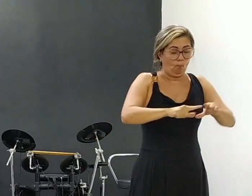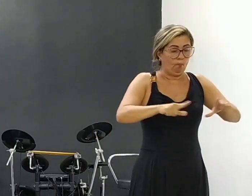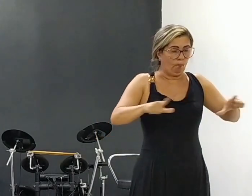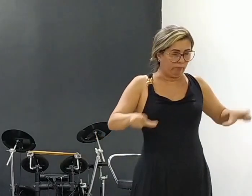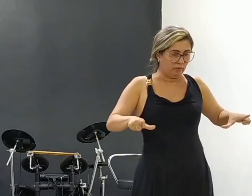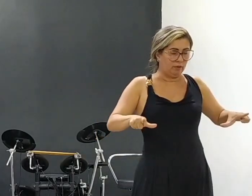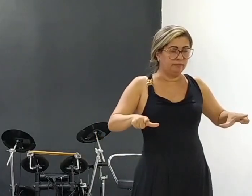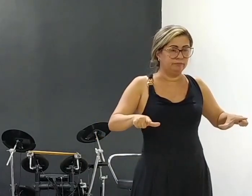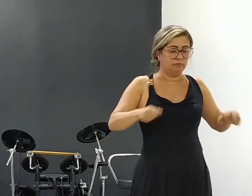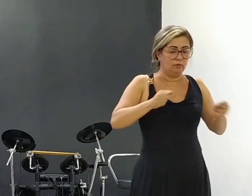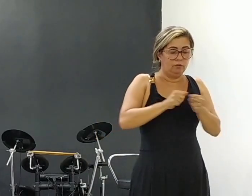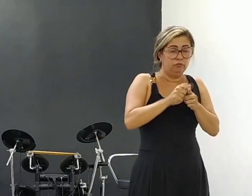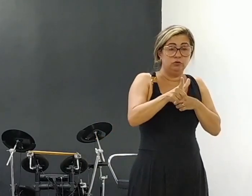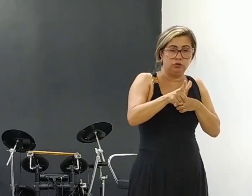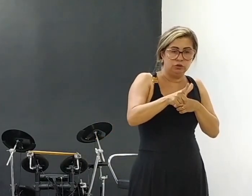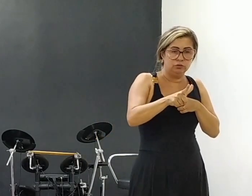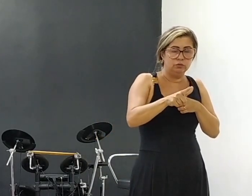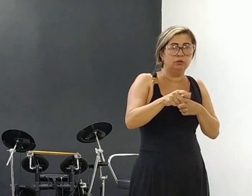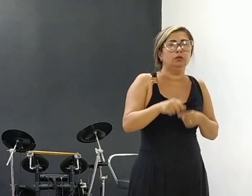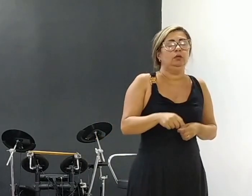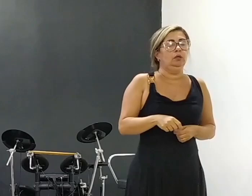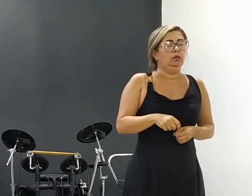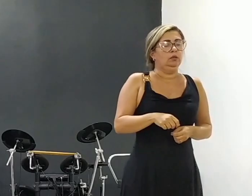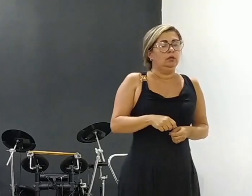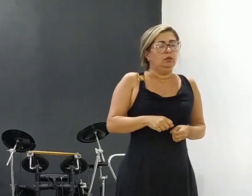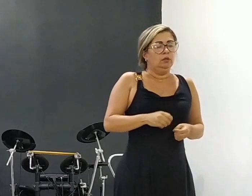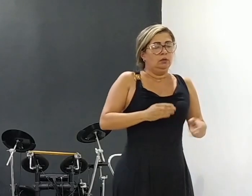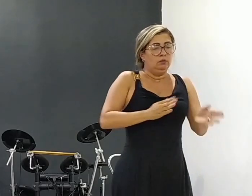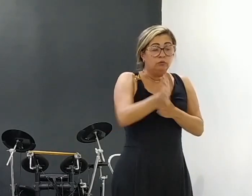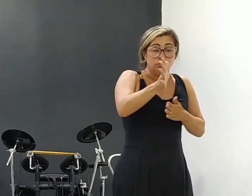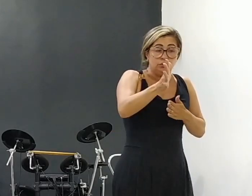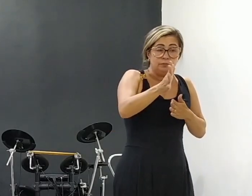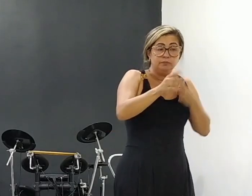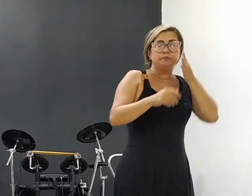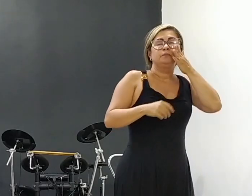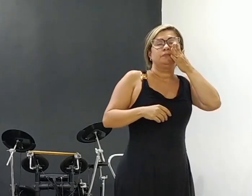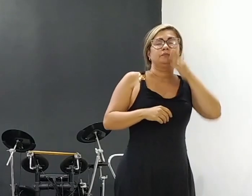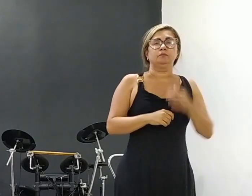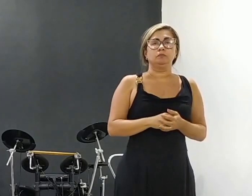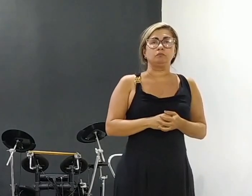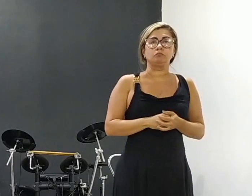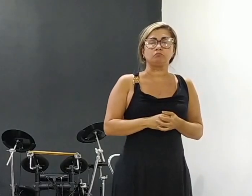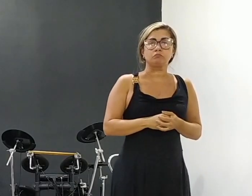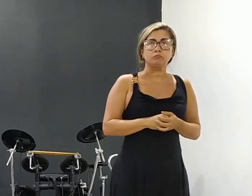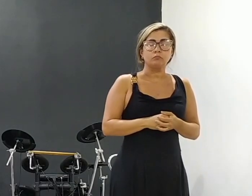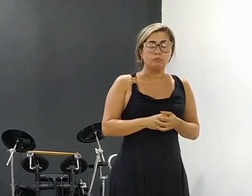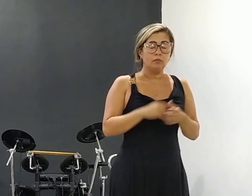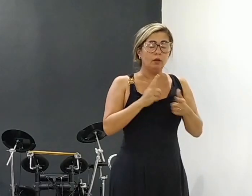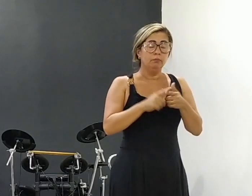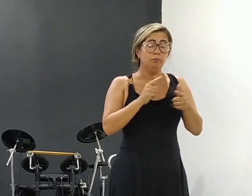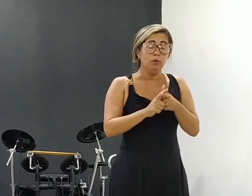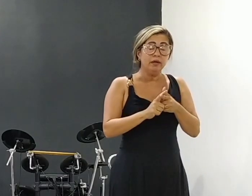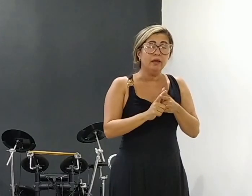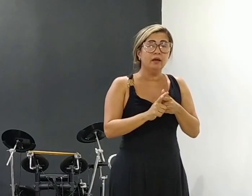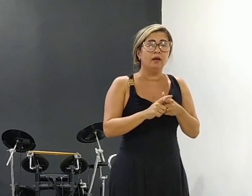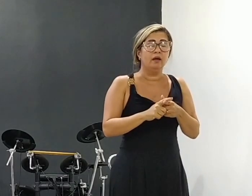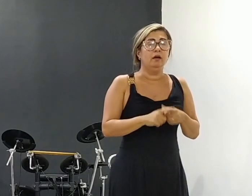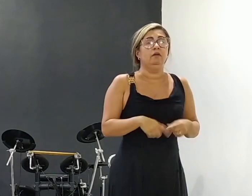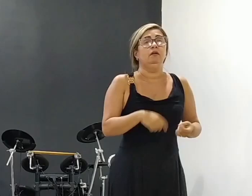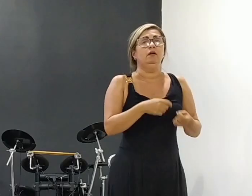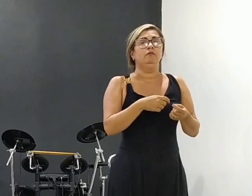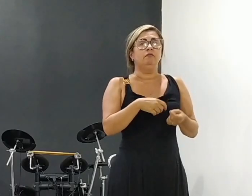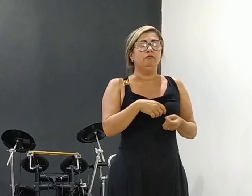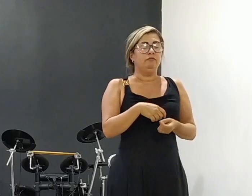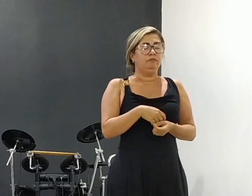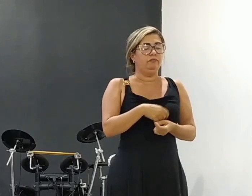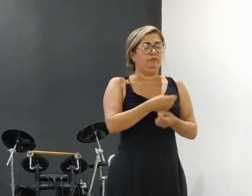deserto, fugindo de Faraó, porque Faraó buscava para poder matá-lo. E